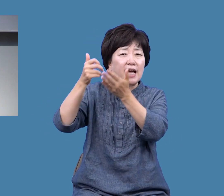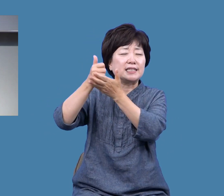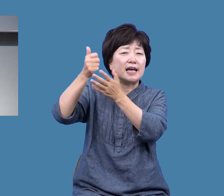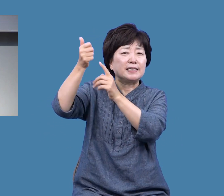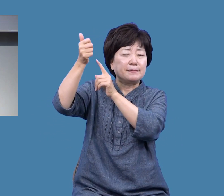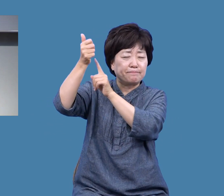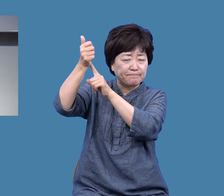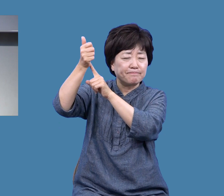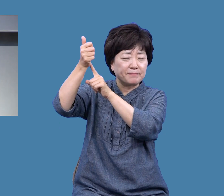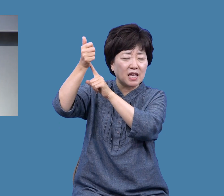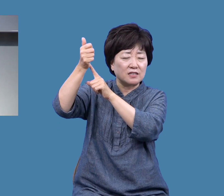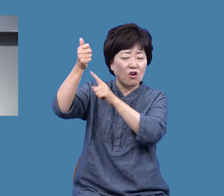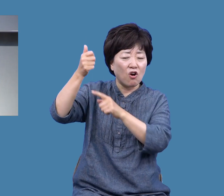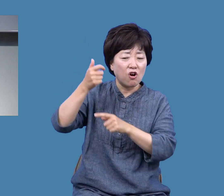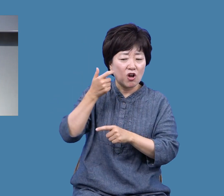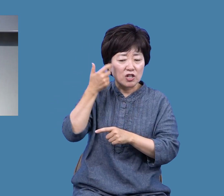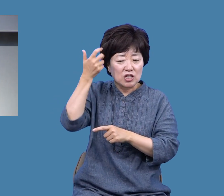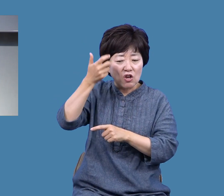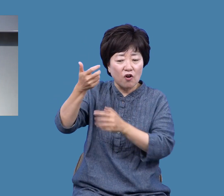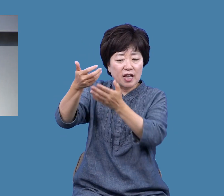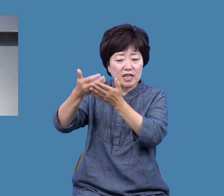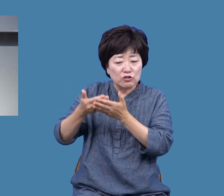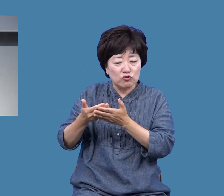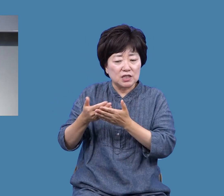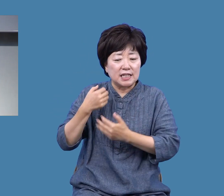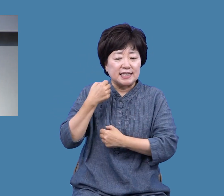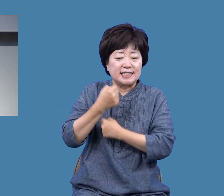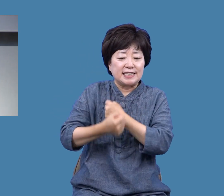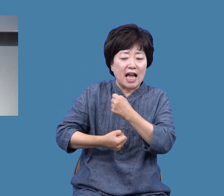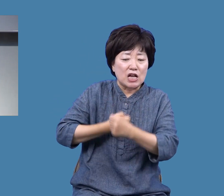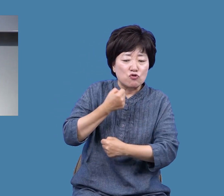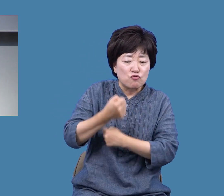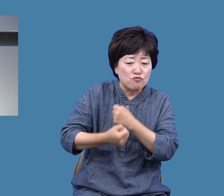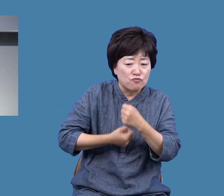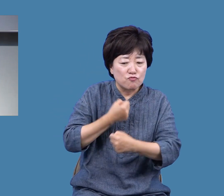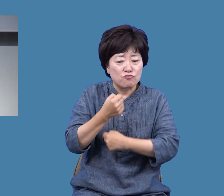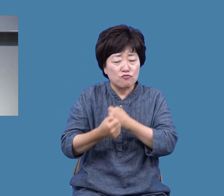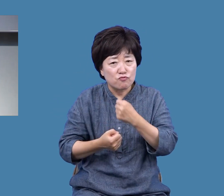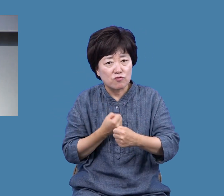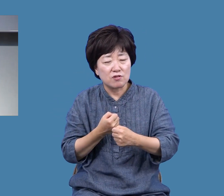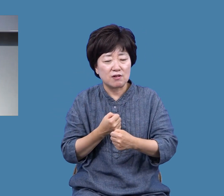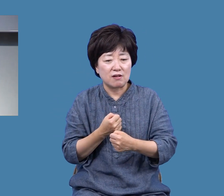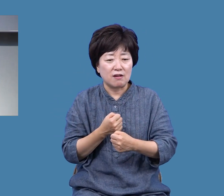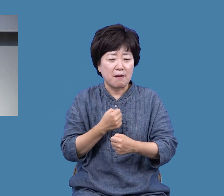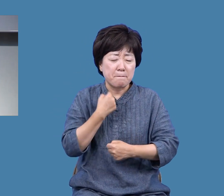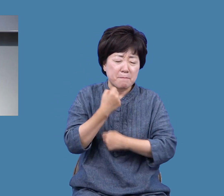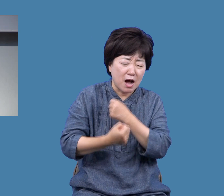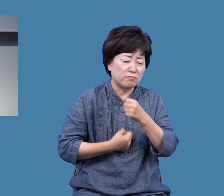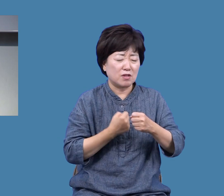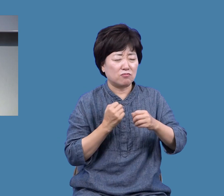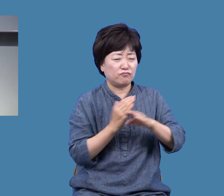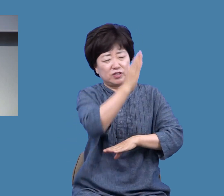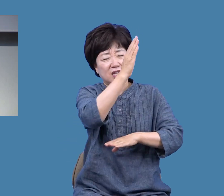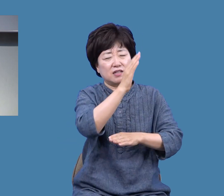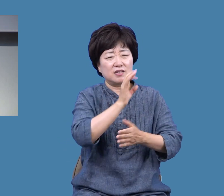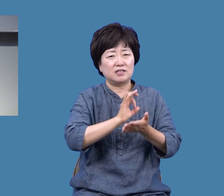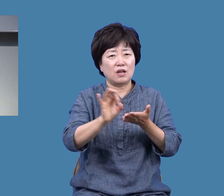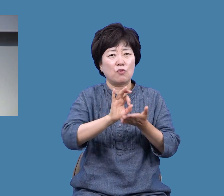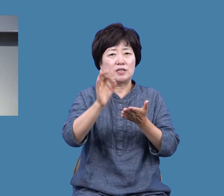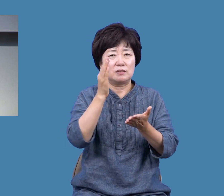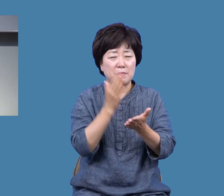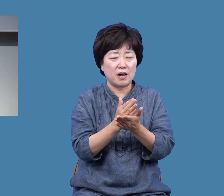우리 영에게 주신 그 자유함을 오용하지 말고 남용하지 말고 우리에게 유익이 되는 선택들을 하셨으면